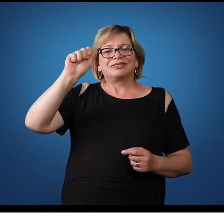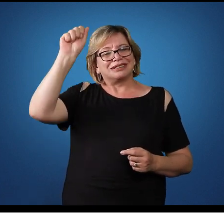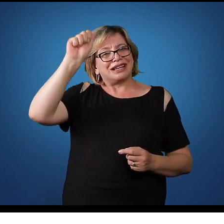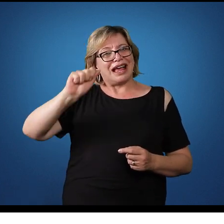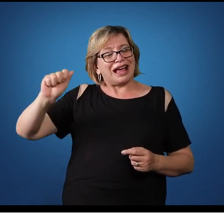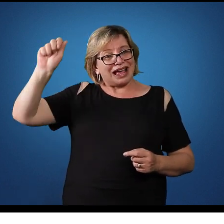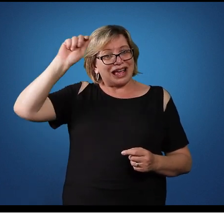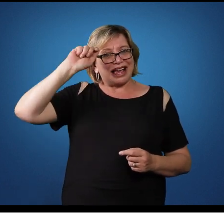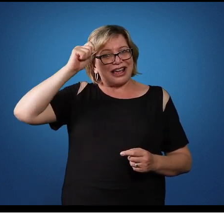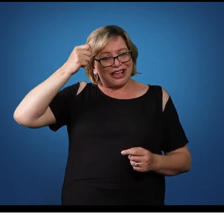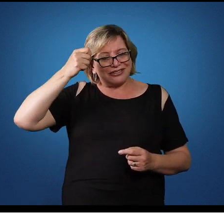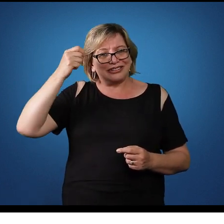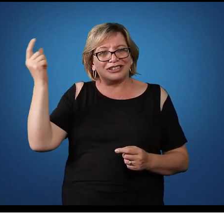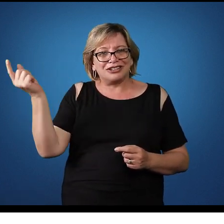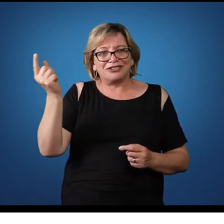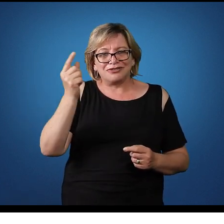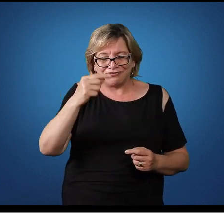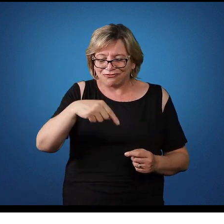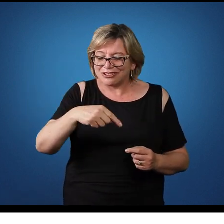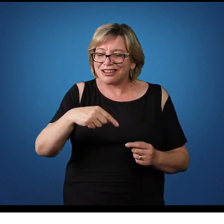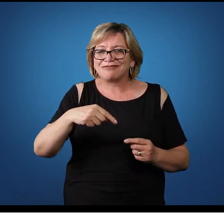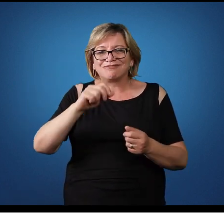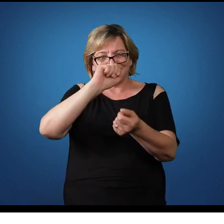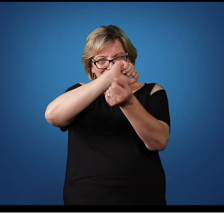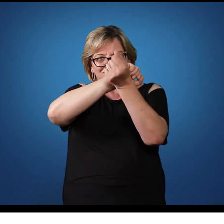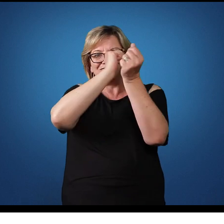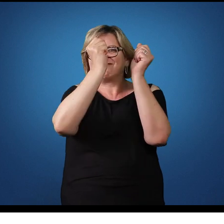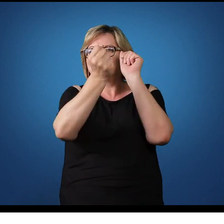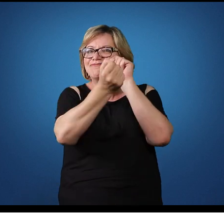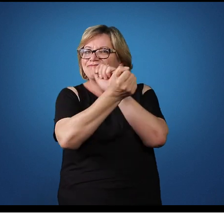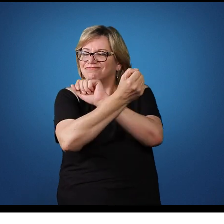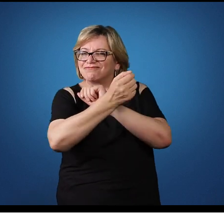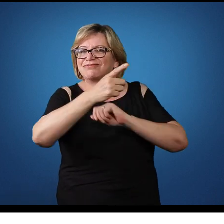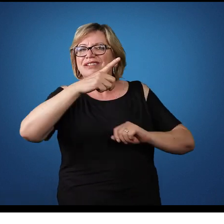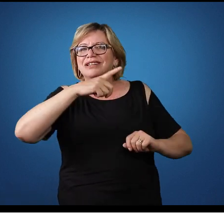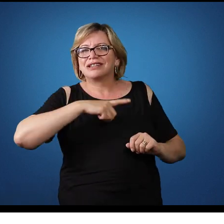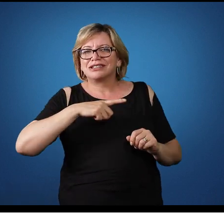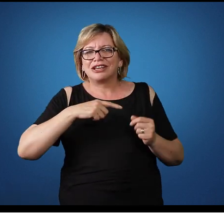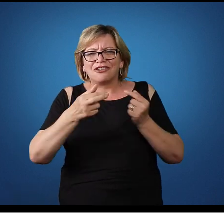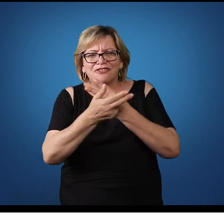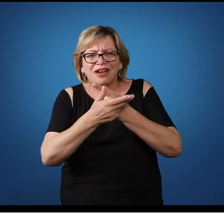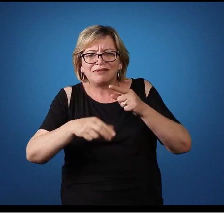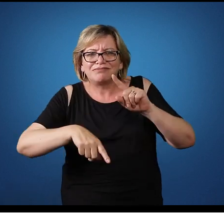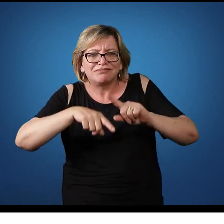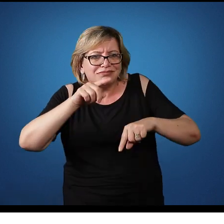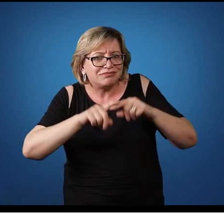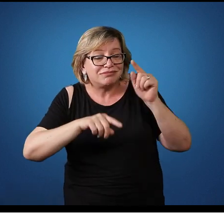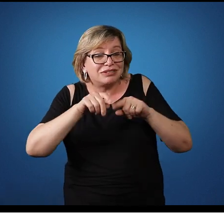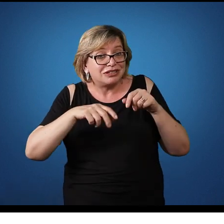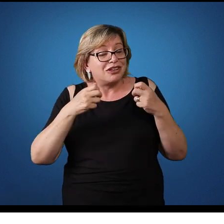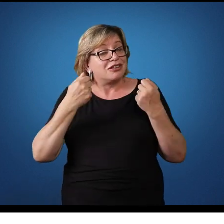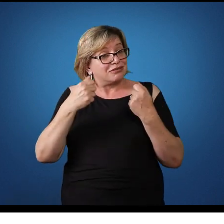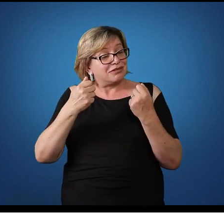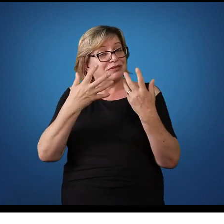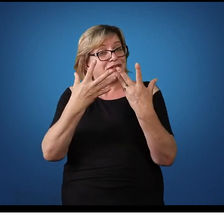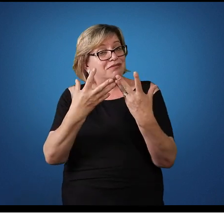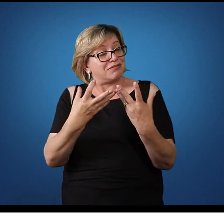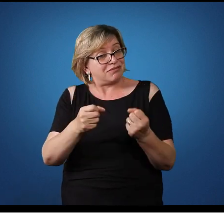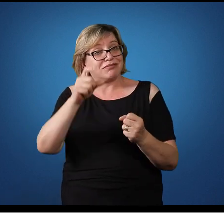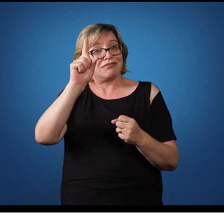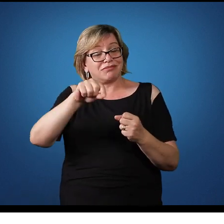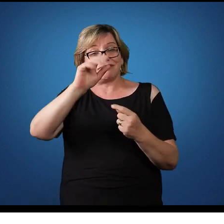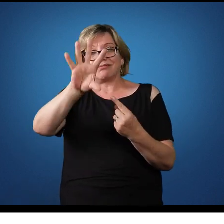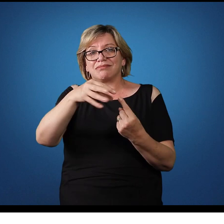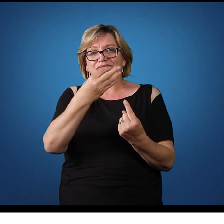escravidão e que tinham artefatos, que tinham objetos que nós deveríamos considerar arte. E eles não fazem parte